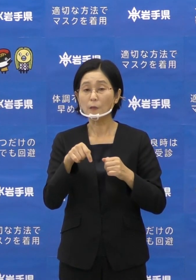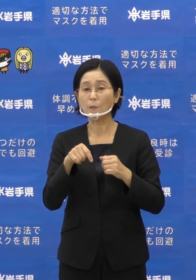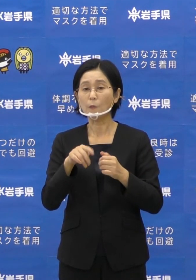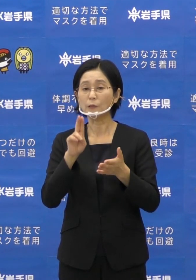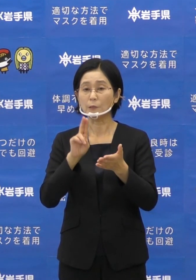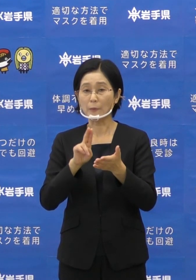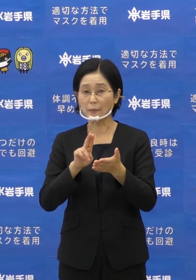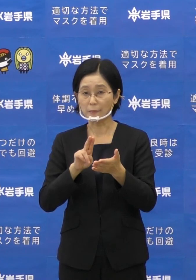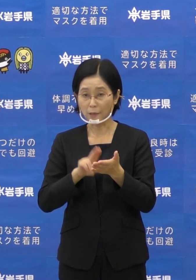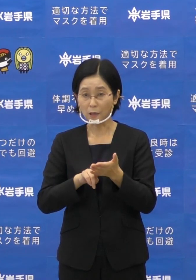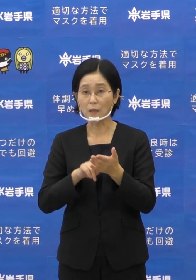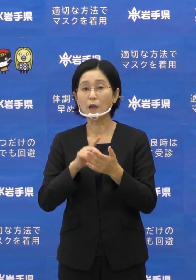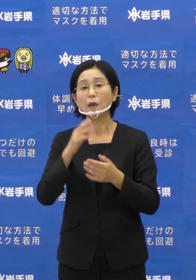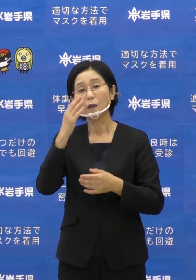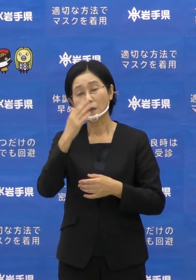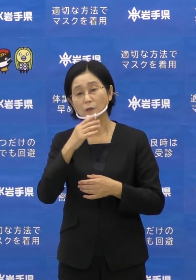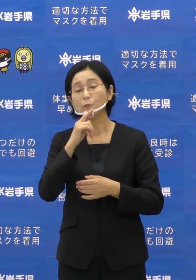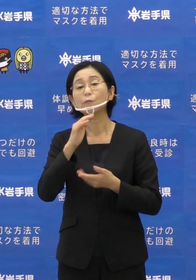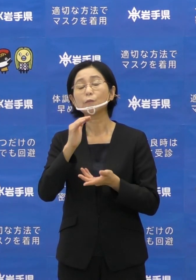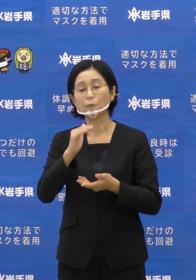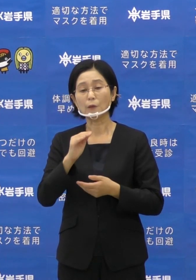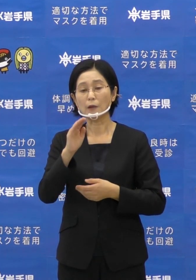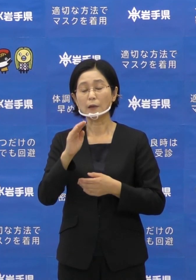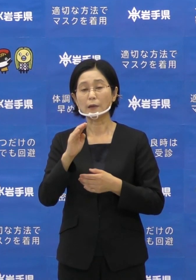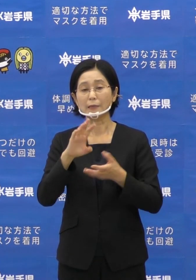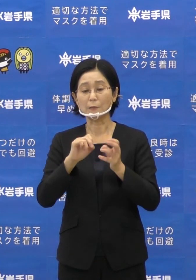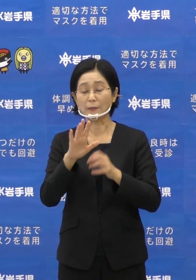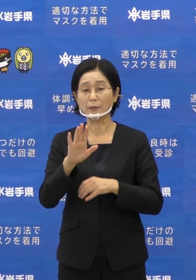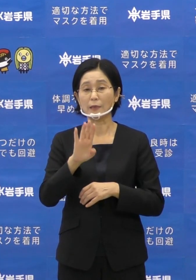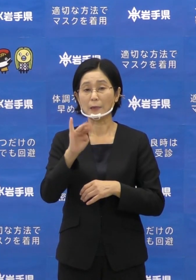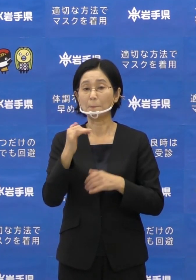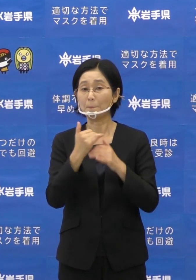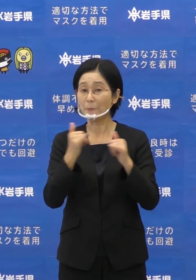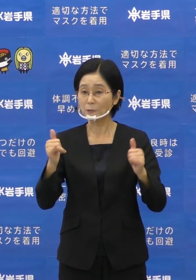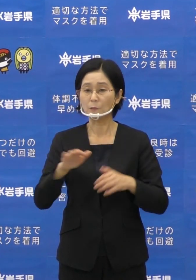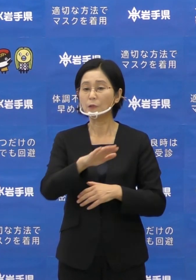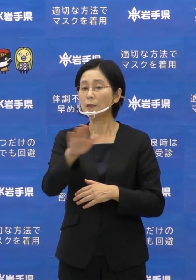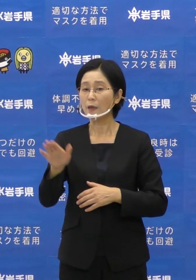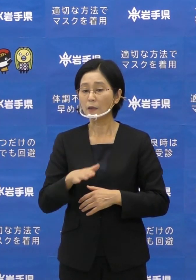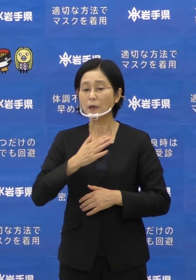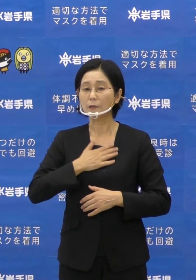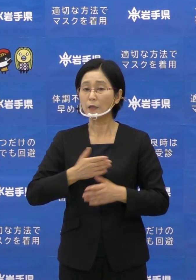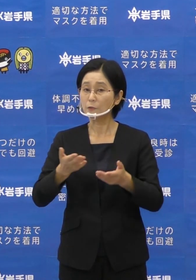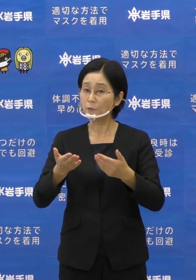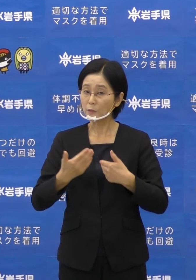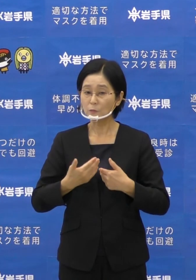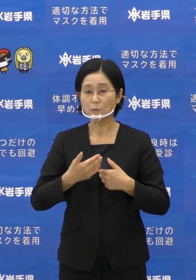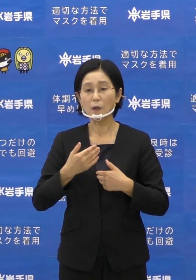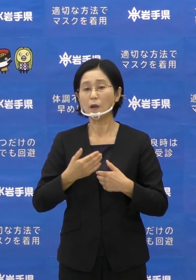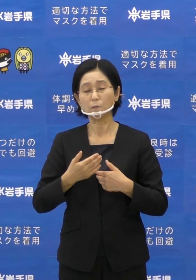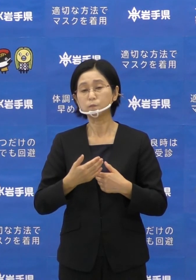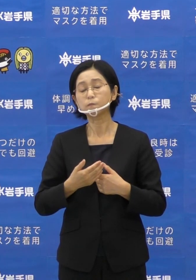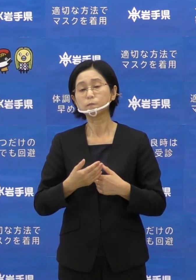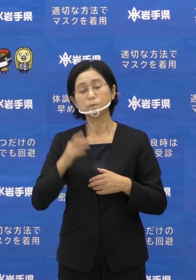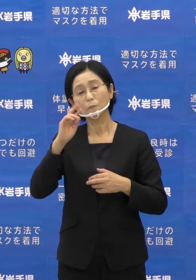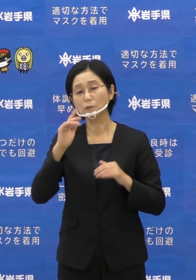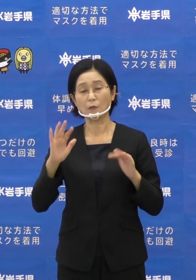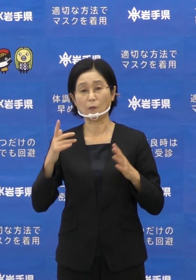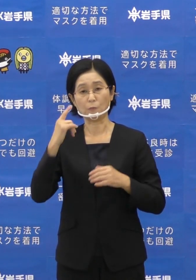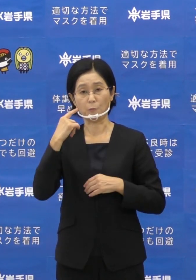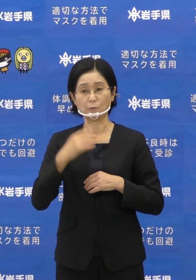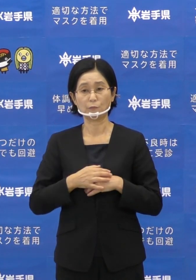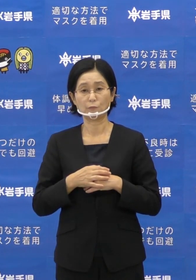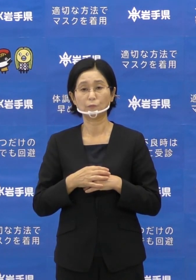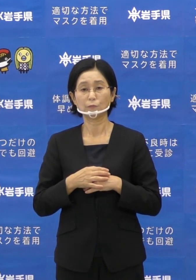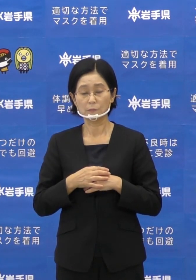解を県民がしていただくことは、それは間違いではないですし、現にジャーナリスティック